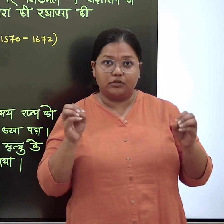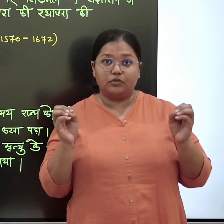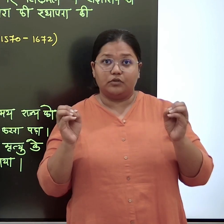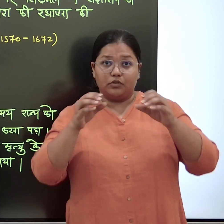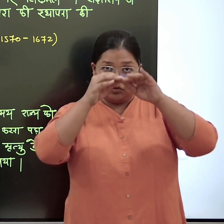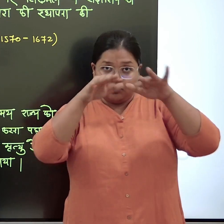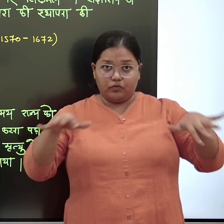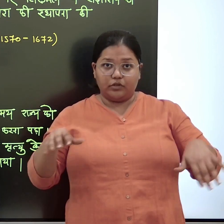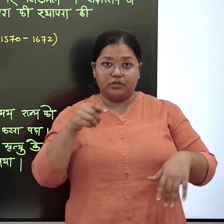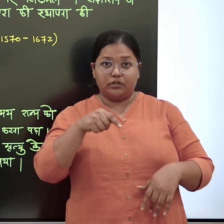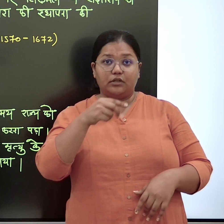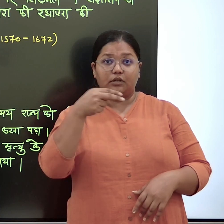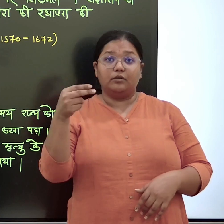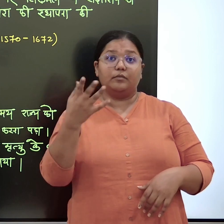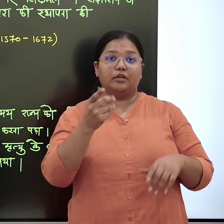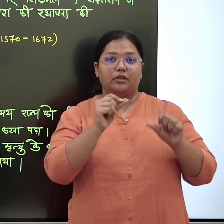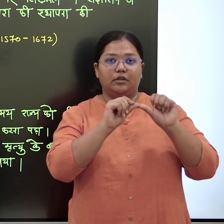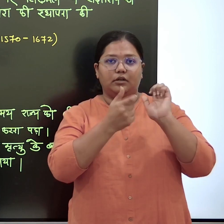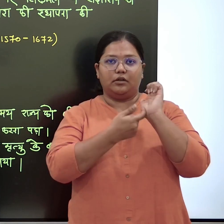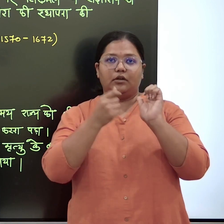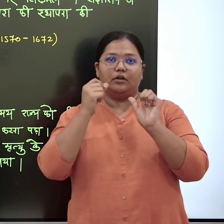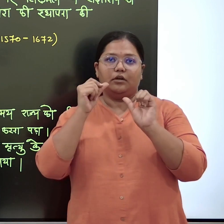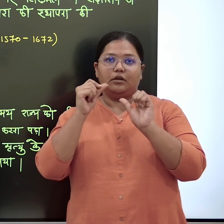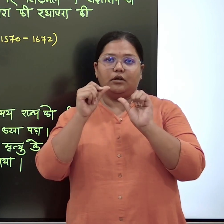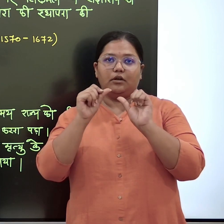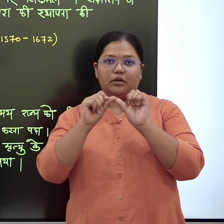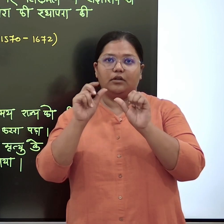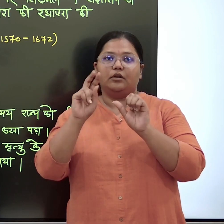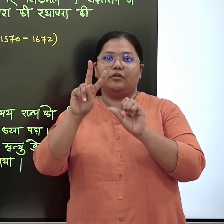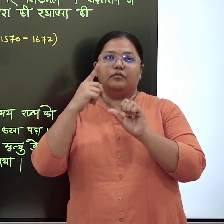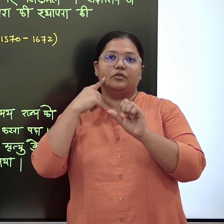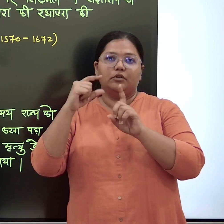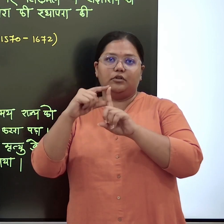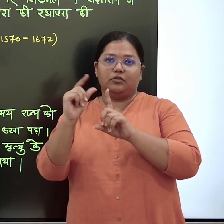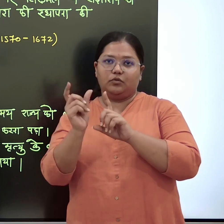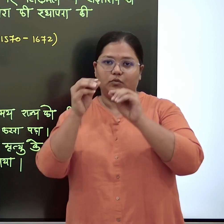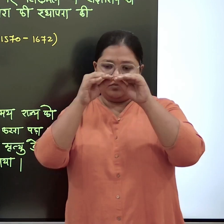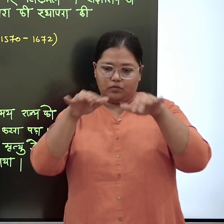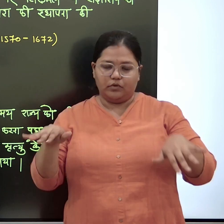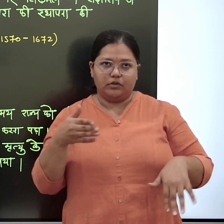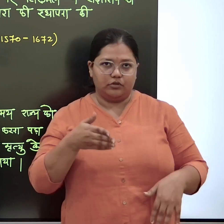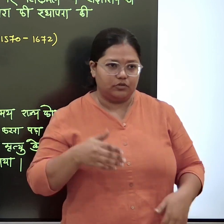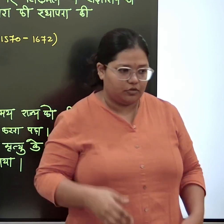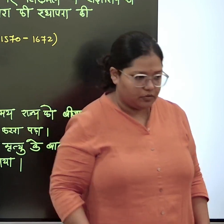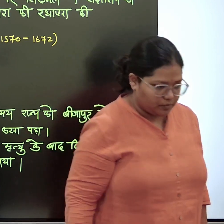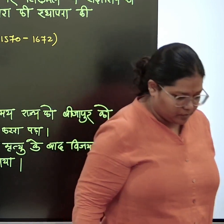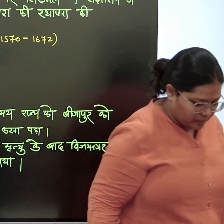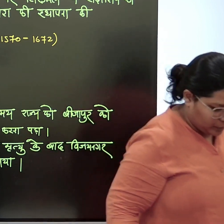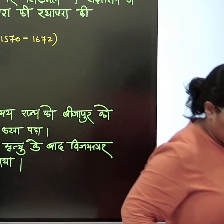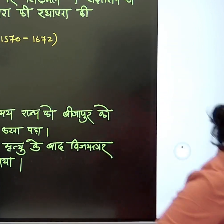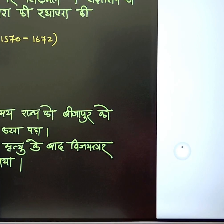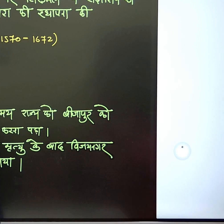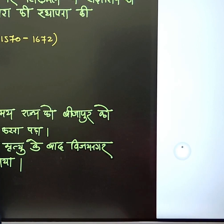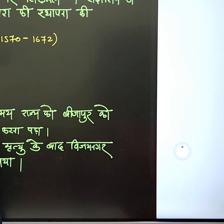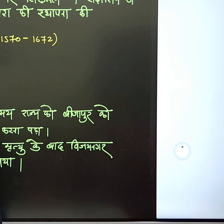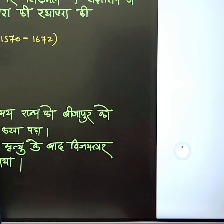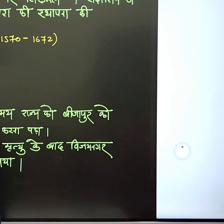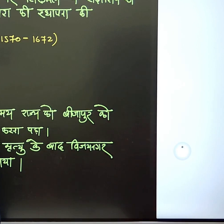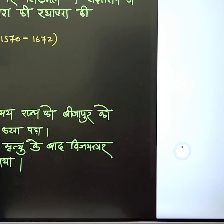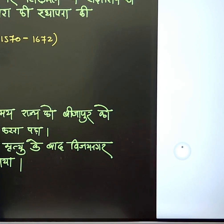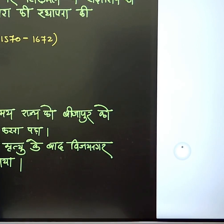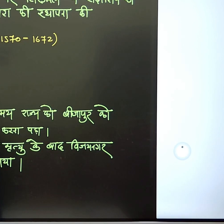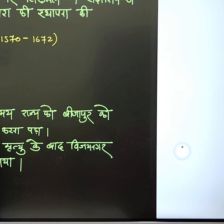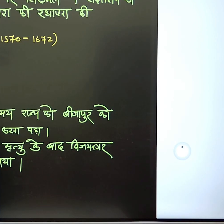अरिविडु वंश। ठीक, अरिविडु वंश। और ये विजयनगर के महान शासकों की श्रृंखला